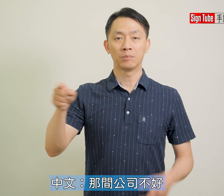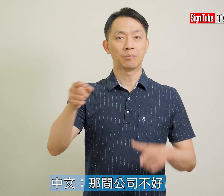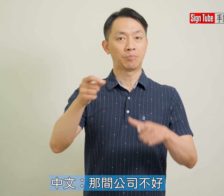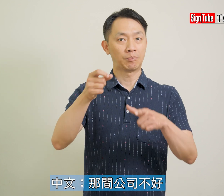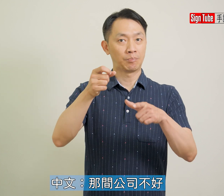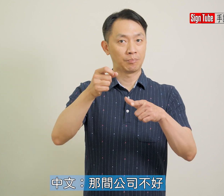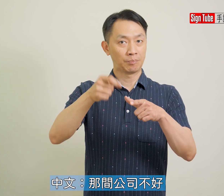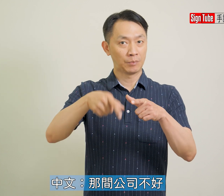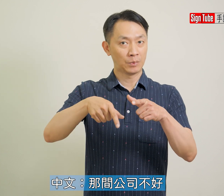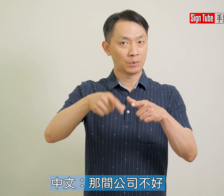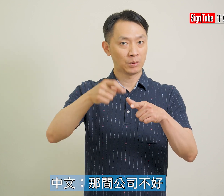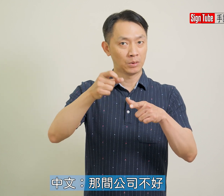好。